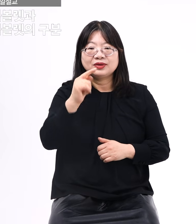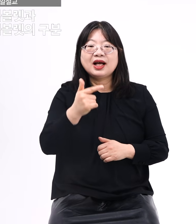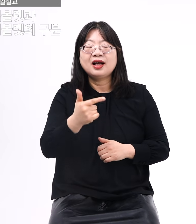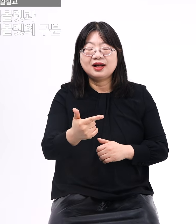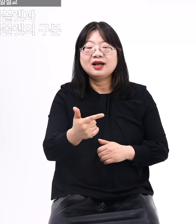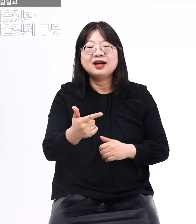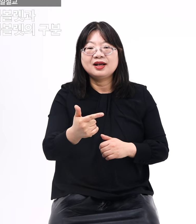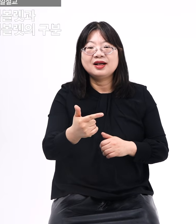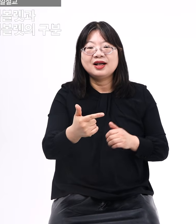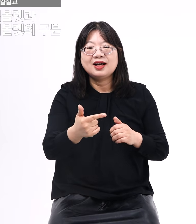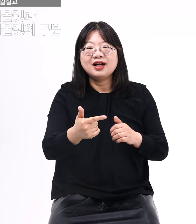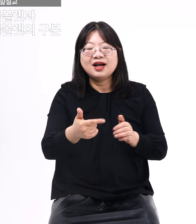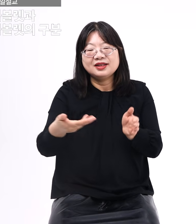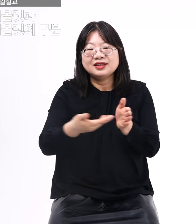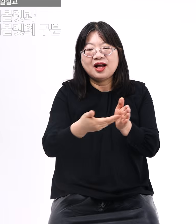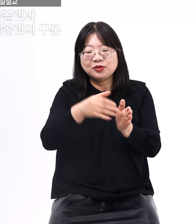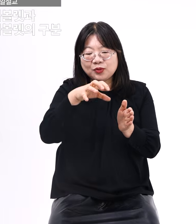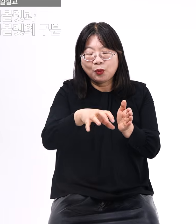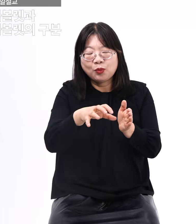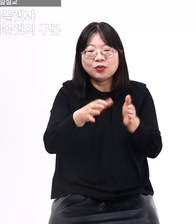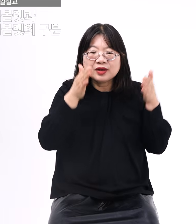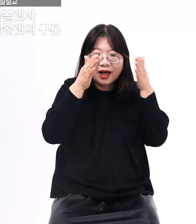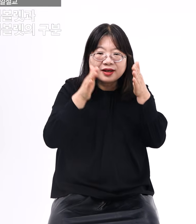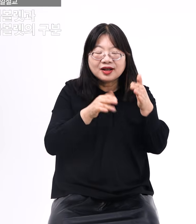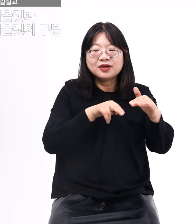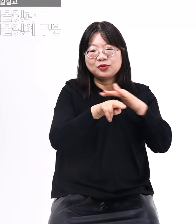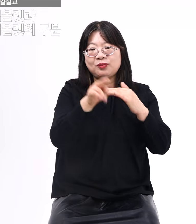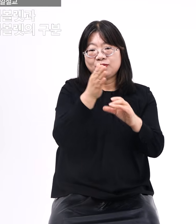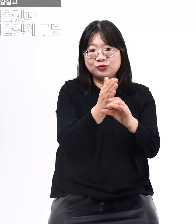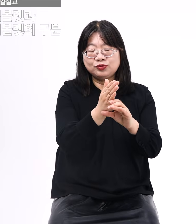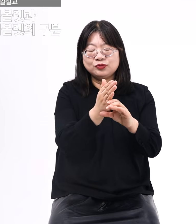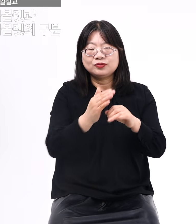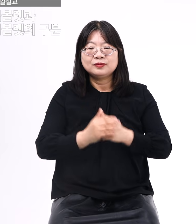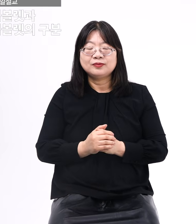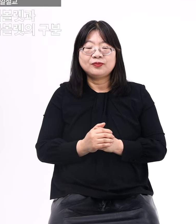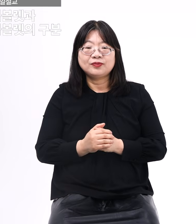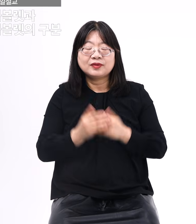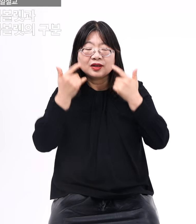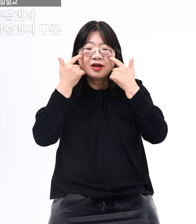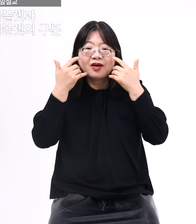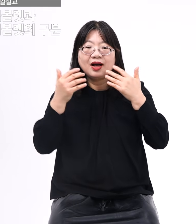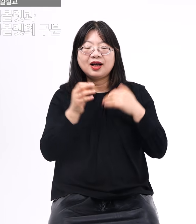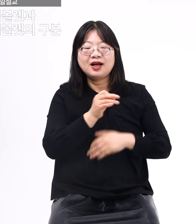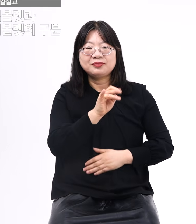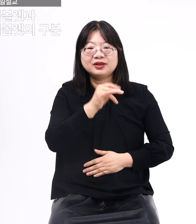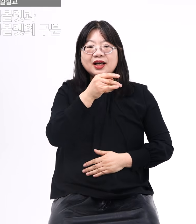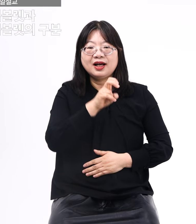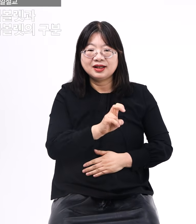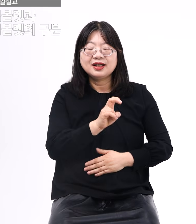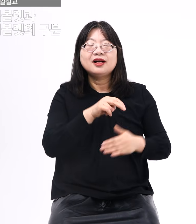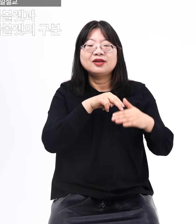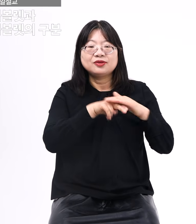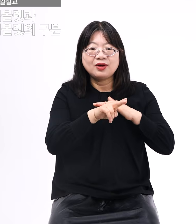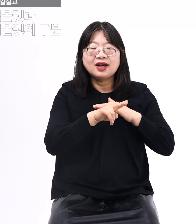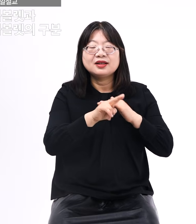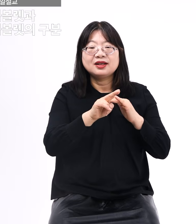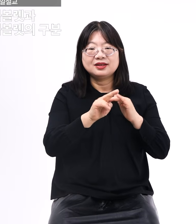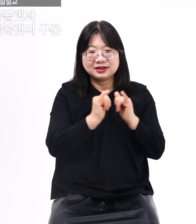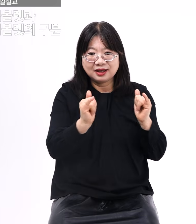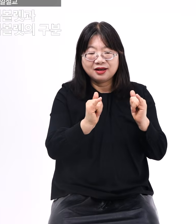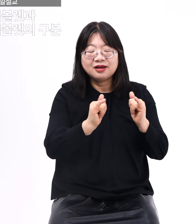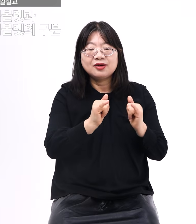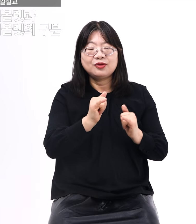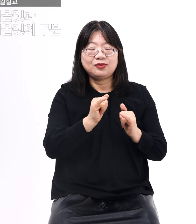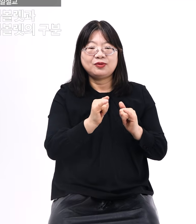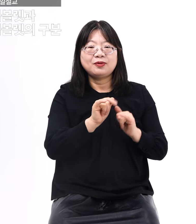요단 나루턱을 향해 도망을 가고 있어요. 그래서 정확하게 에브라임의 도망하는 자라고 표현을